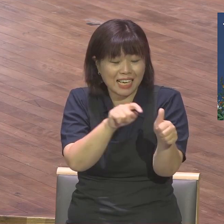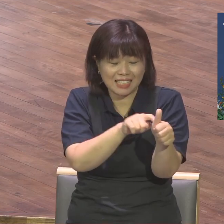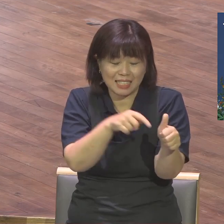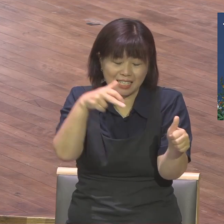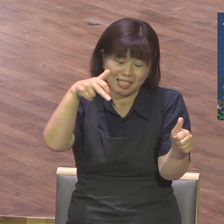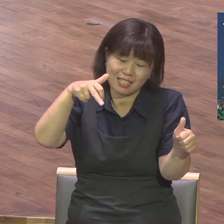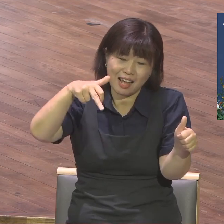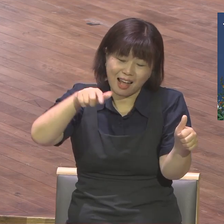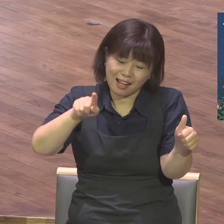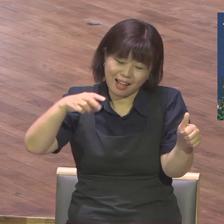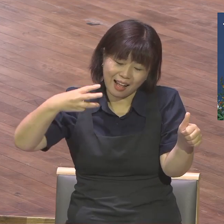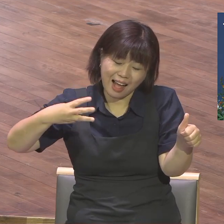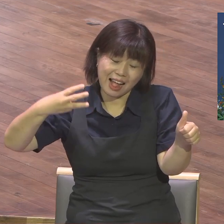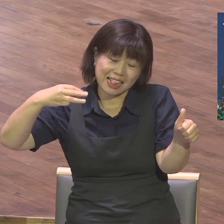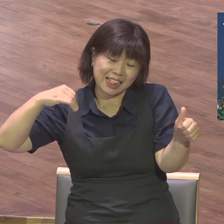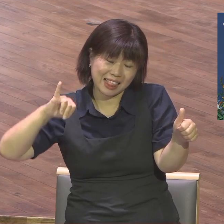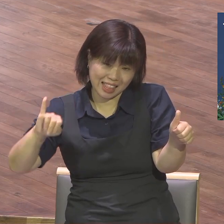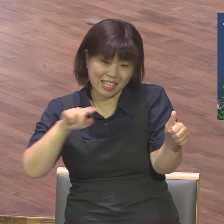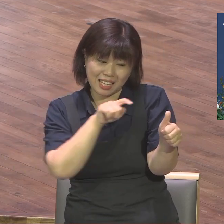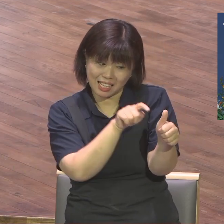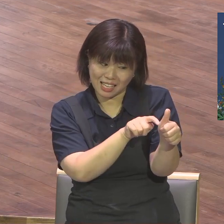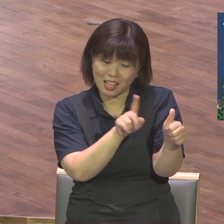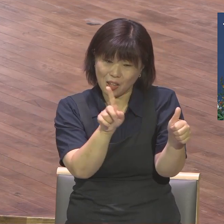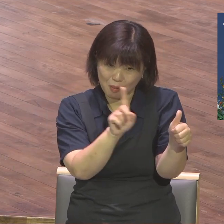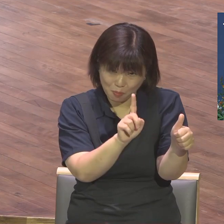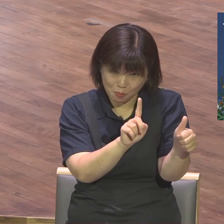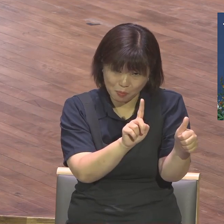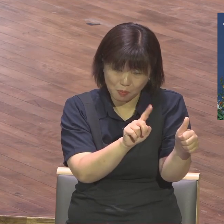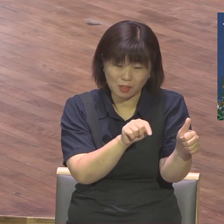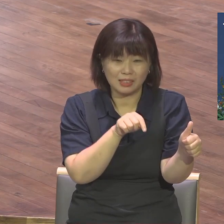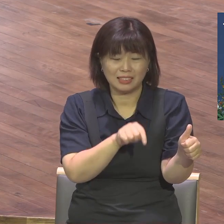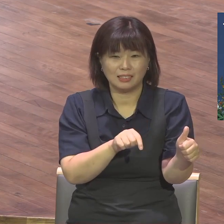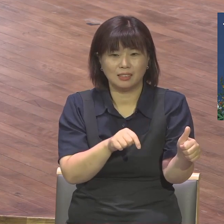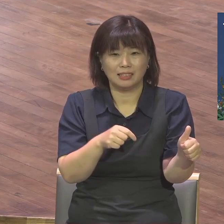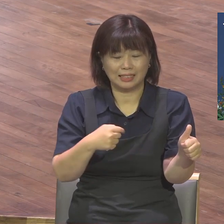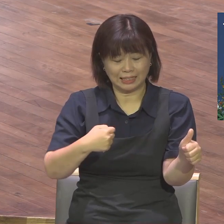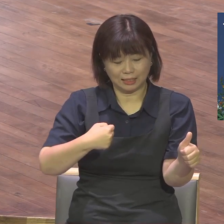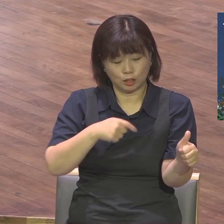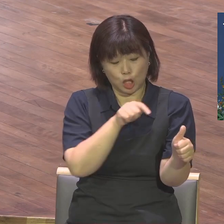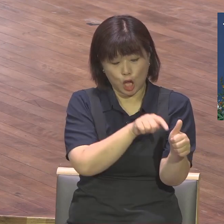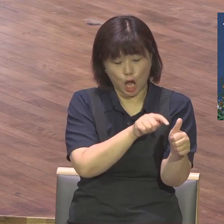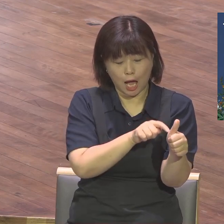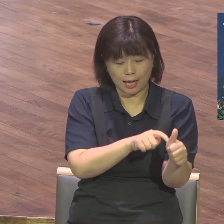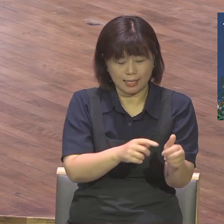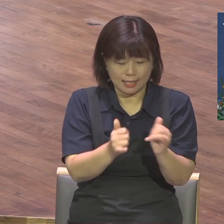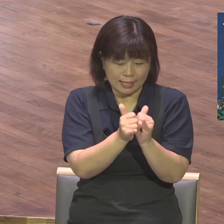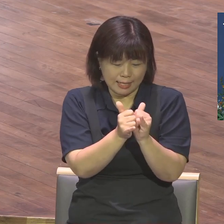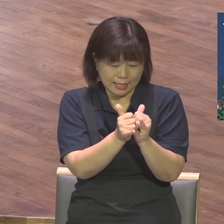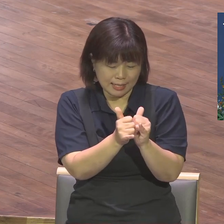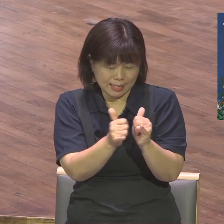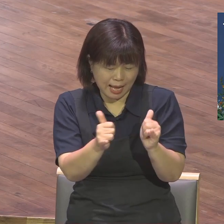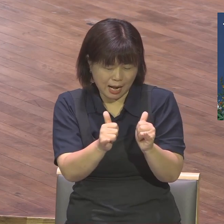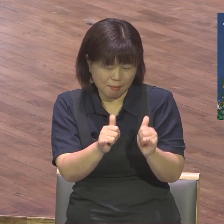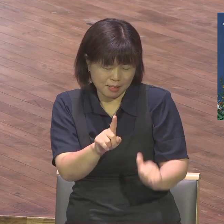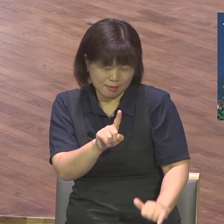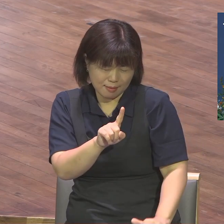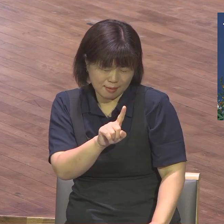인생의 사명을 뭐요? 자각하는 날이다 그랬어요. 자기 사명을 자각하는 날. 하나님이